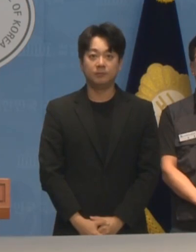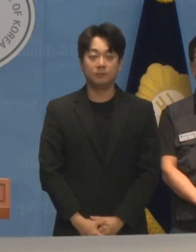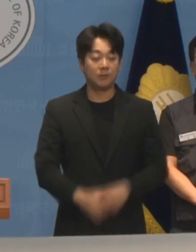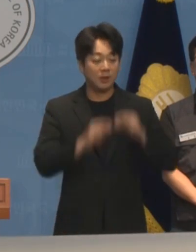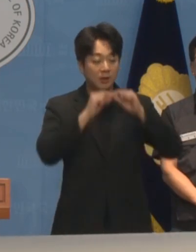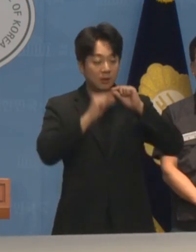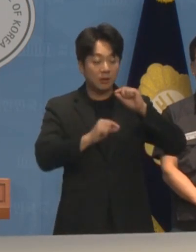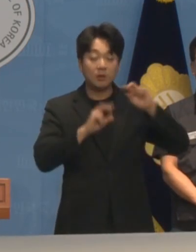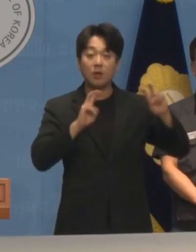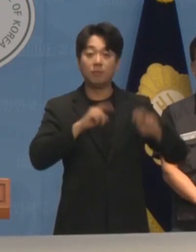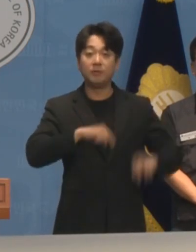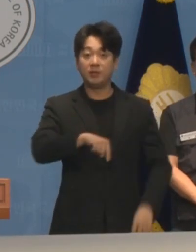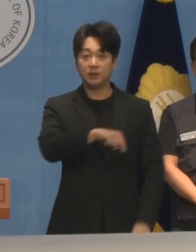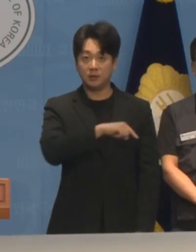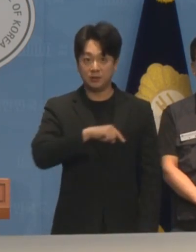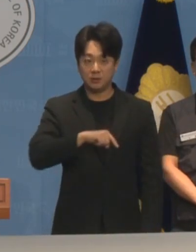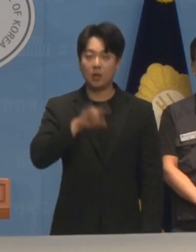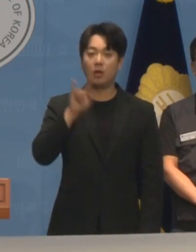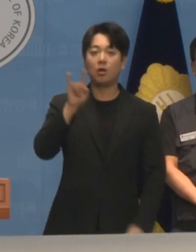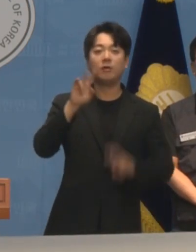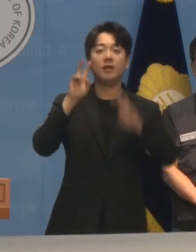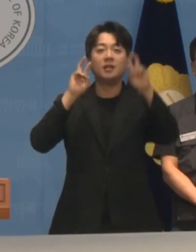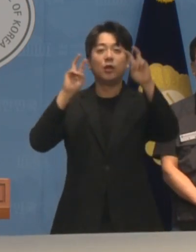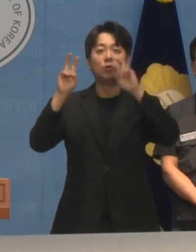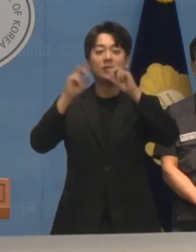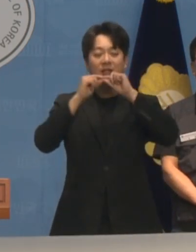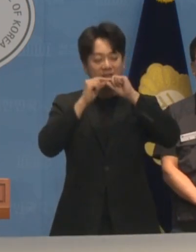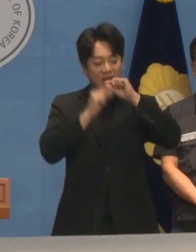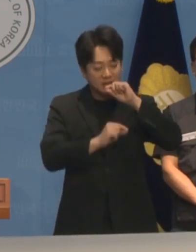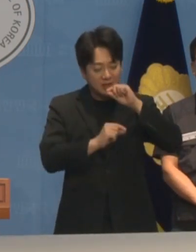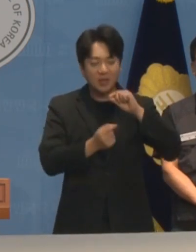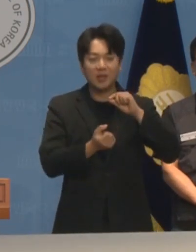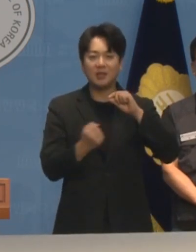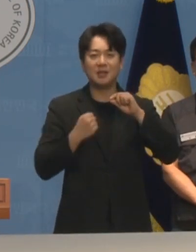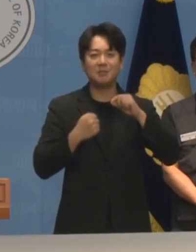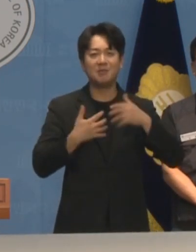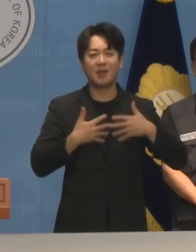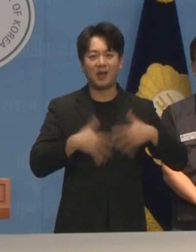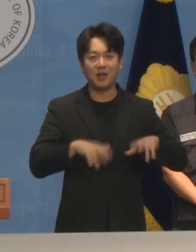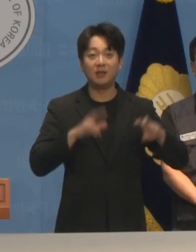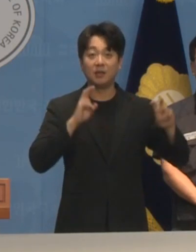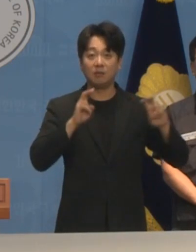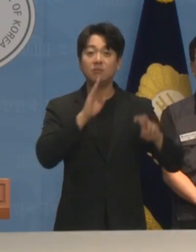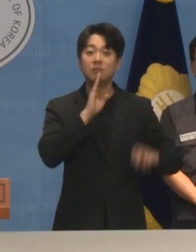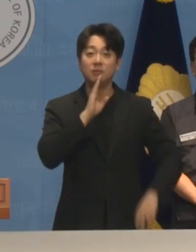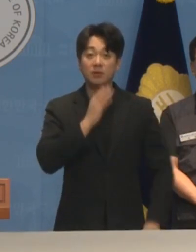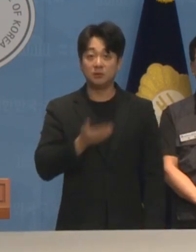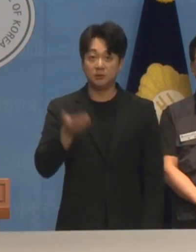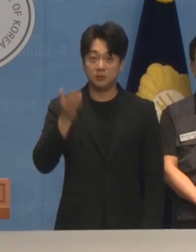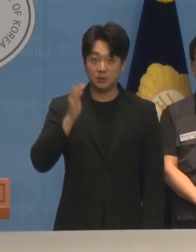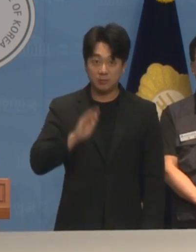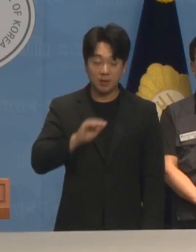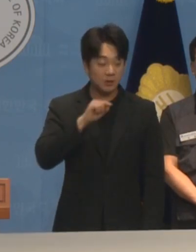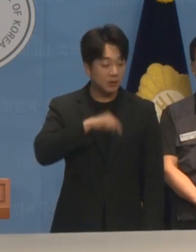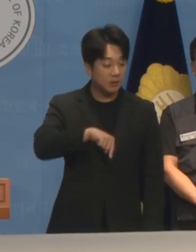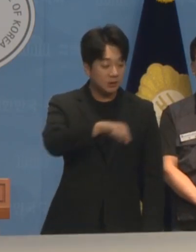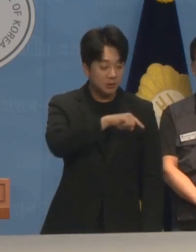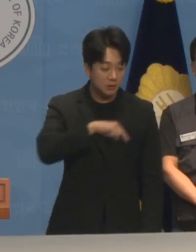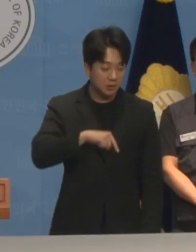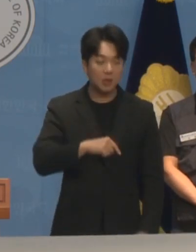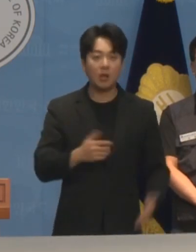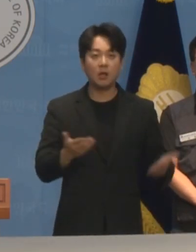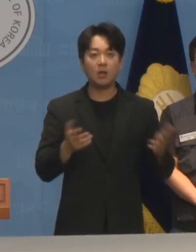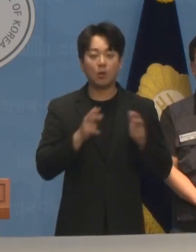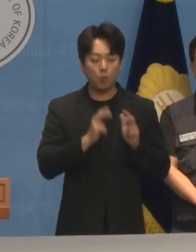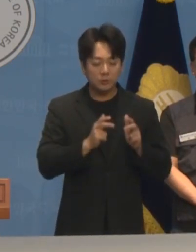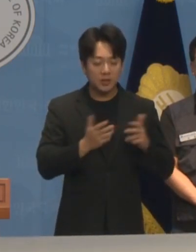노동자들은 현대자동차 사내 하청 노동자지만 우리의 손을 거치지 않고 고객에게 판매된 자동차는 단 한